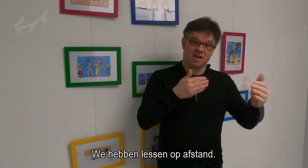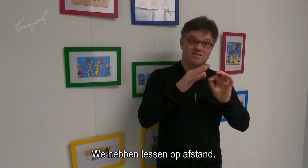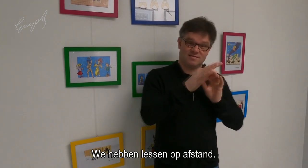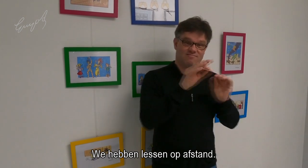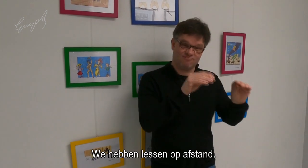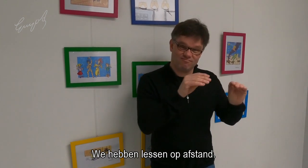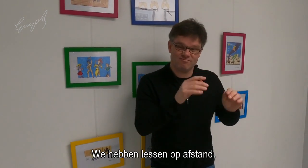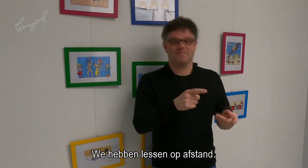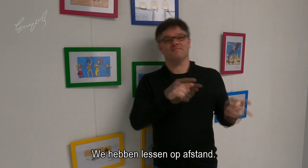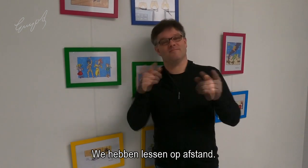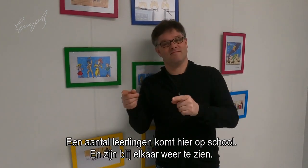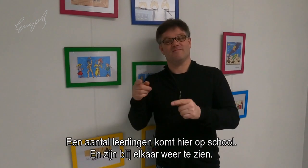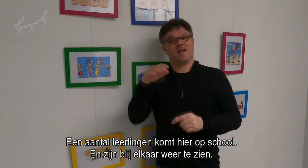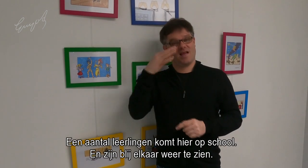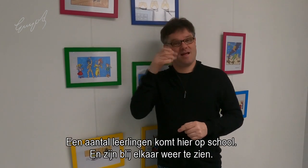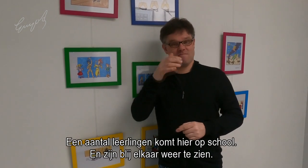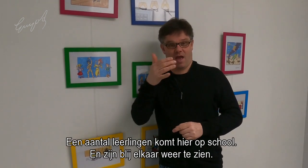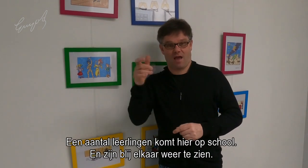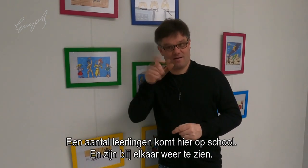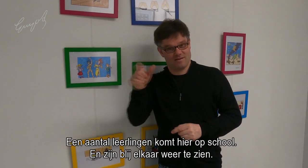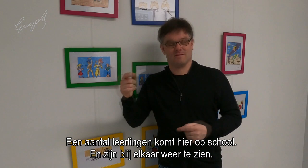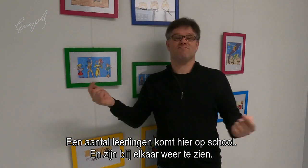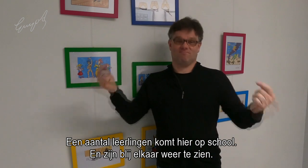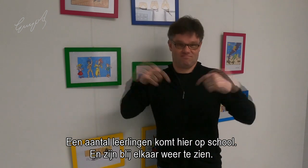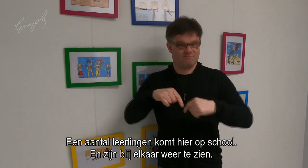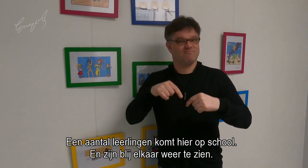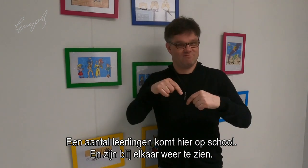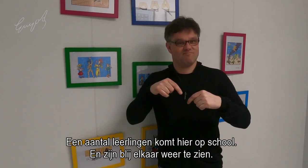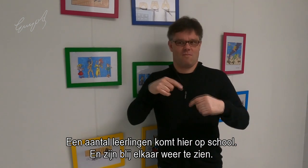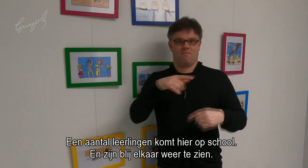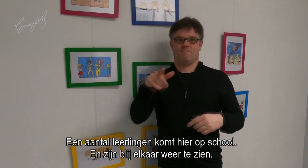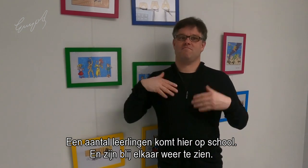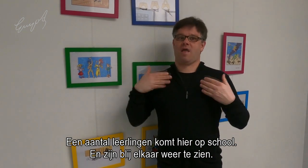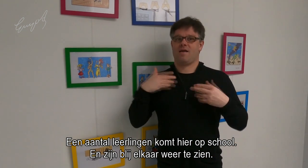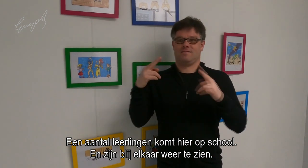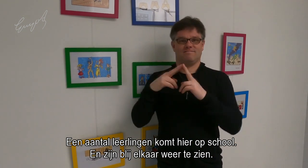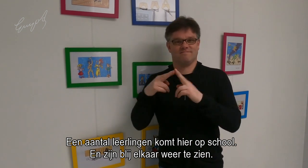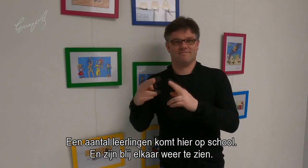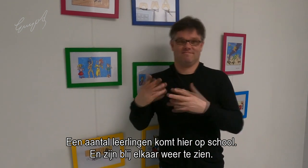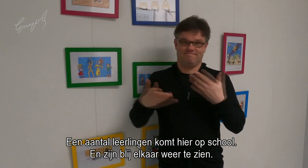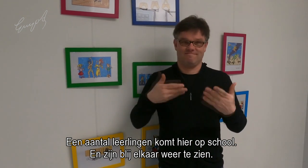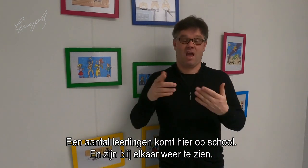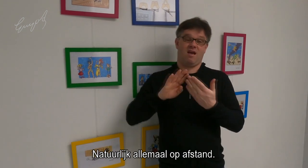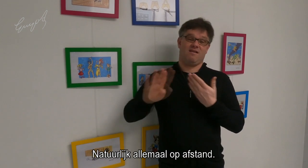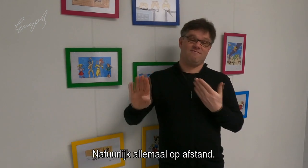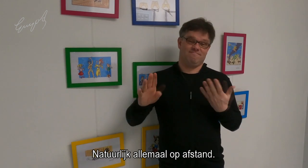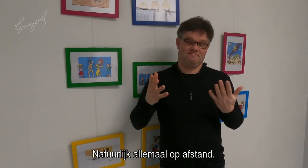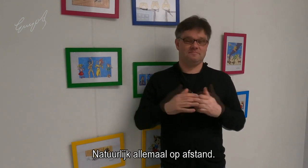op afstand. Een aantal leerlingen komen hier op school en zijn blij elkaar weer te zien. Natuurlijk allemaal op